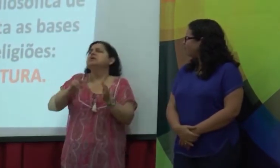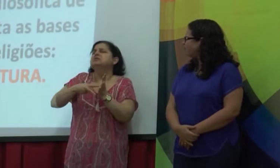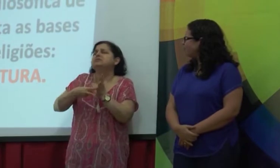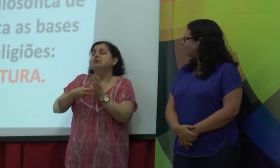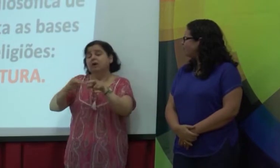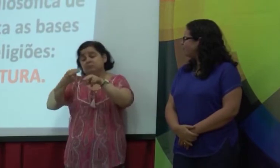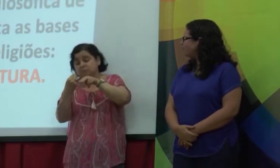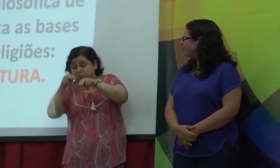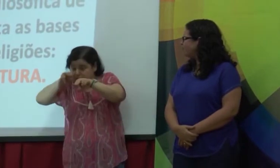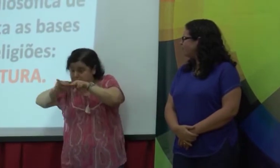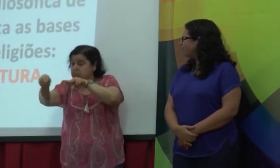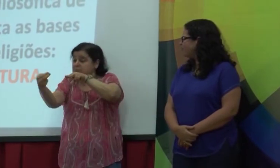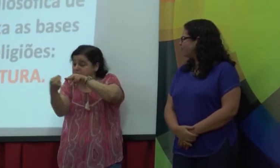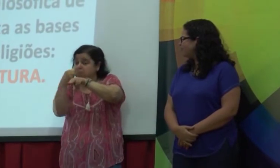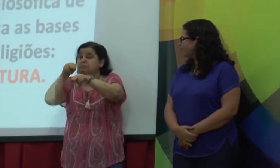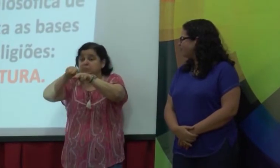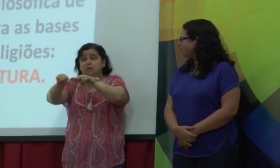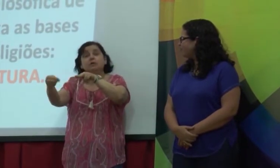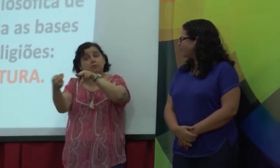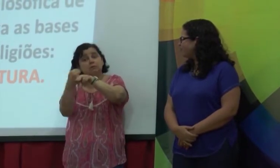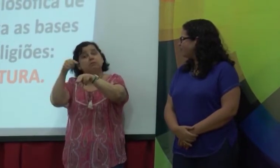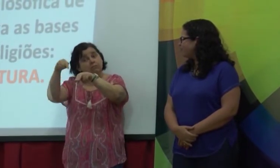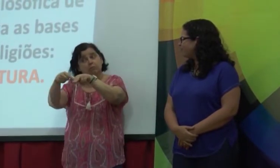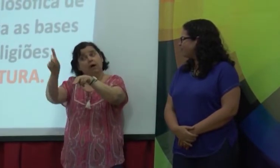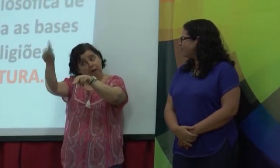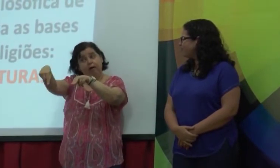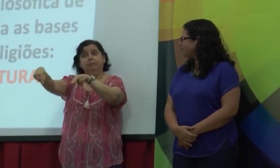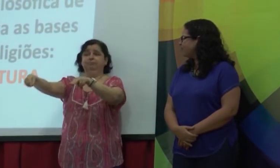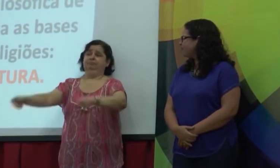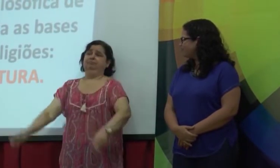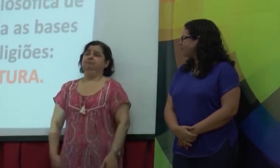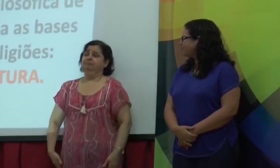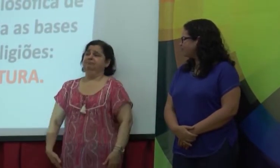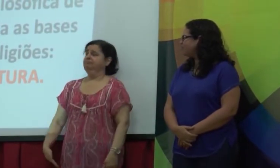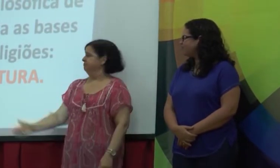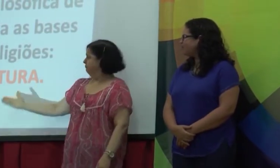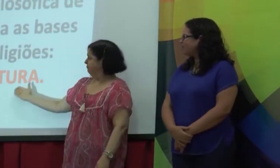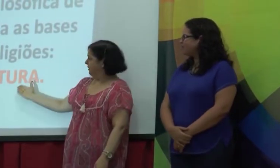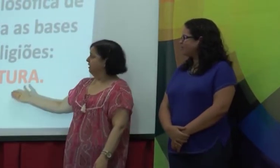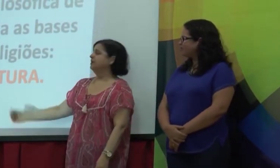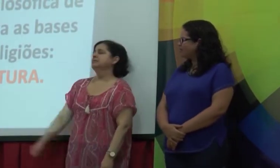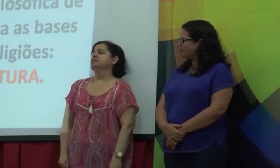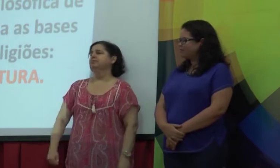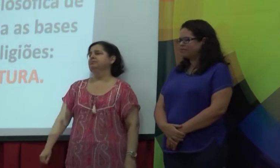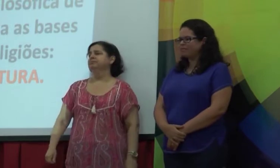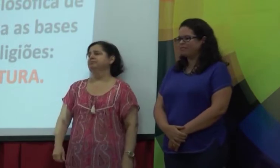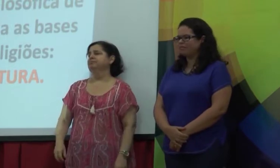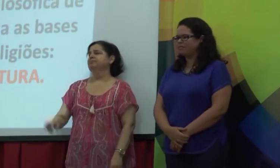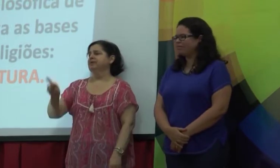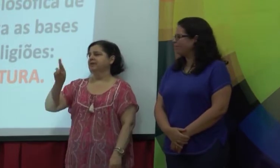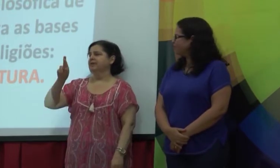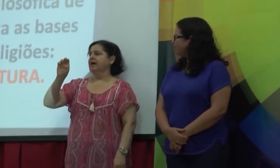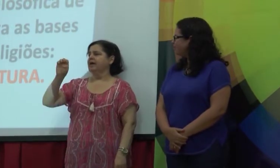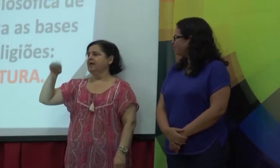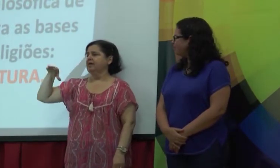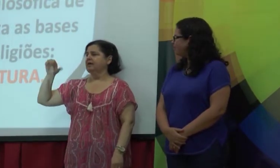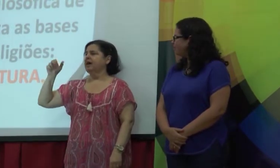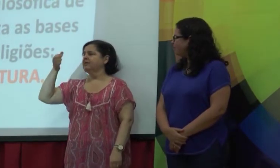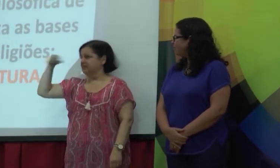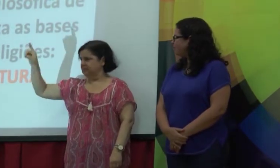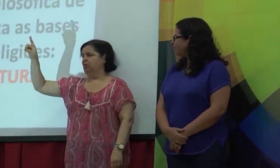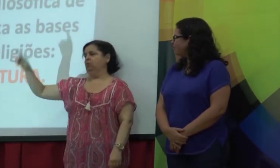isso? Significa, é a reencarnação. Várias vezes, então, é a vida